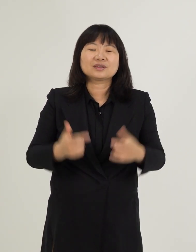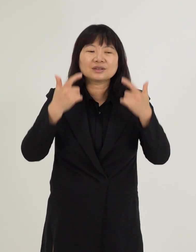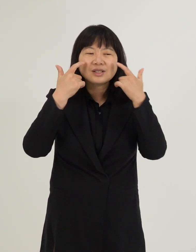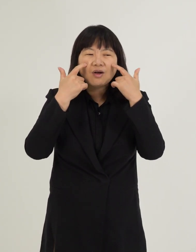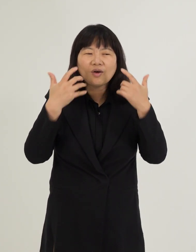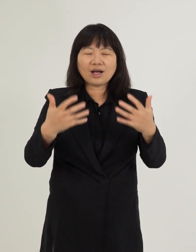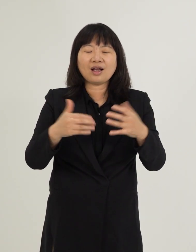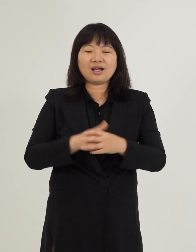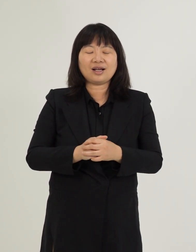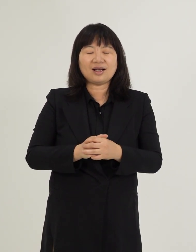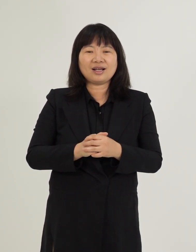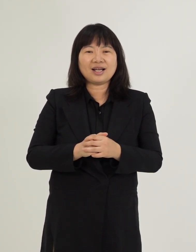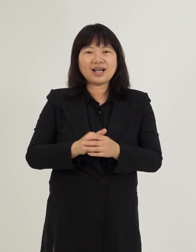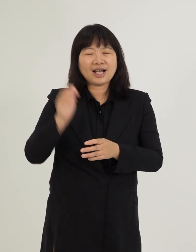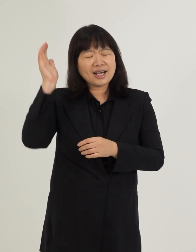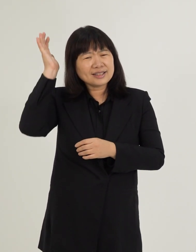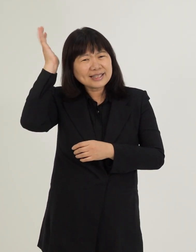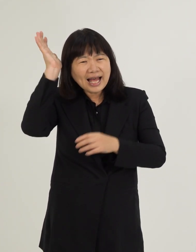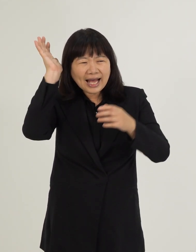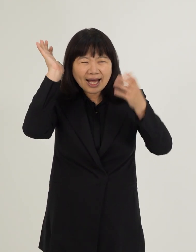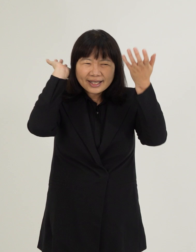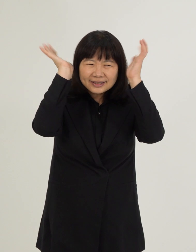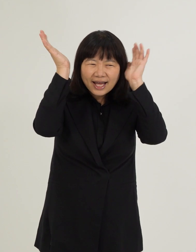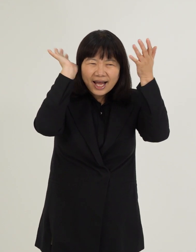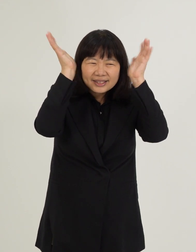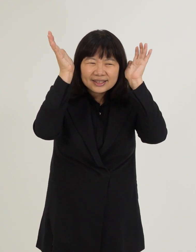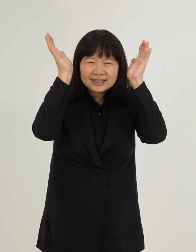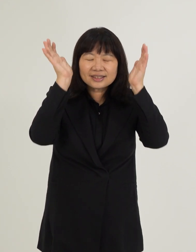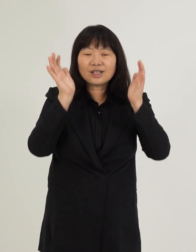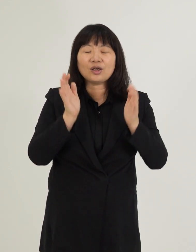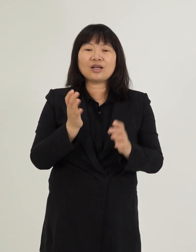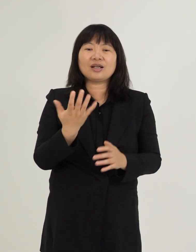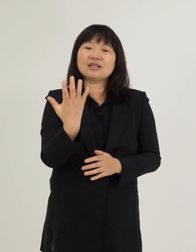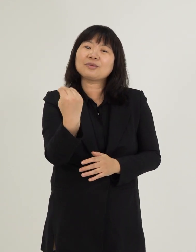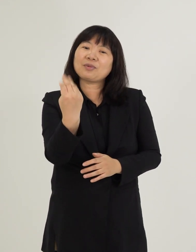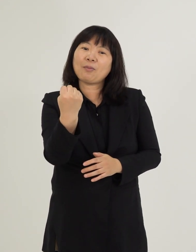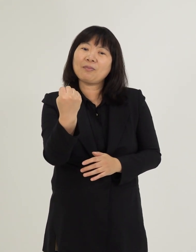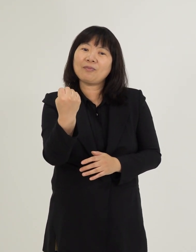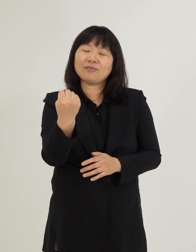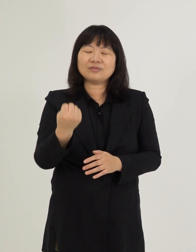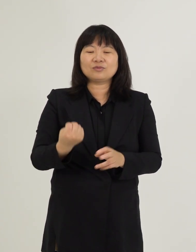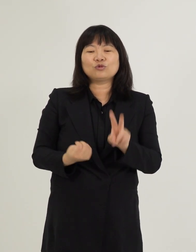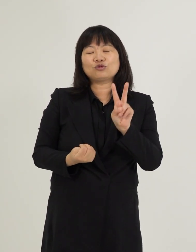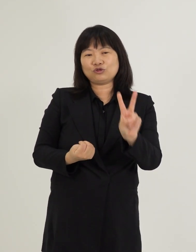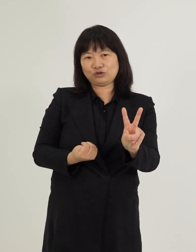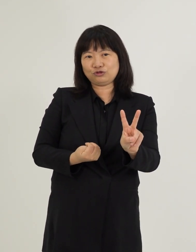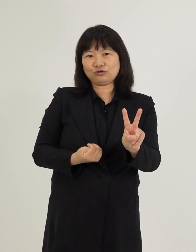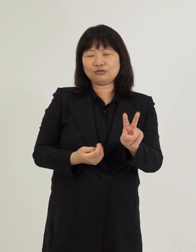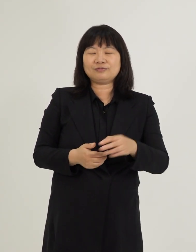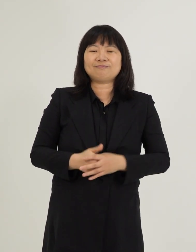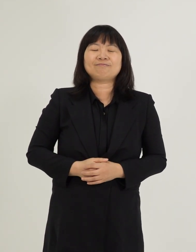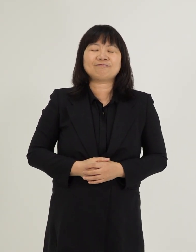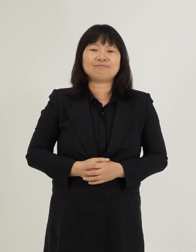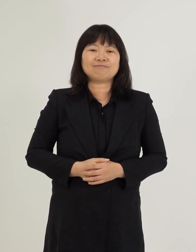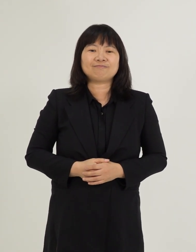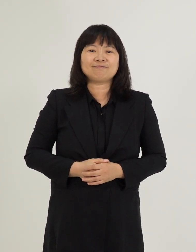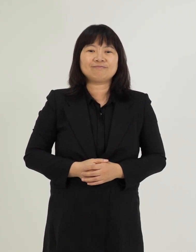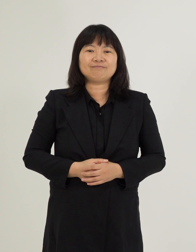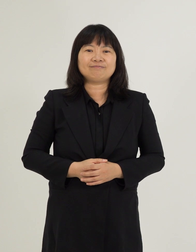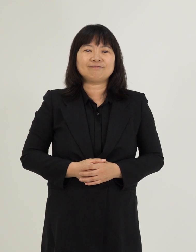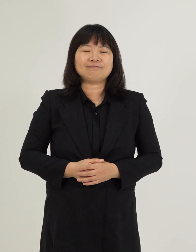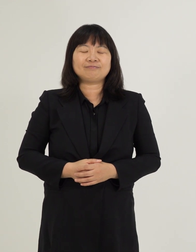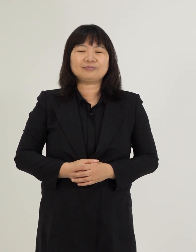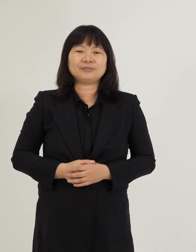정확히 나귀가 일단은 몇 마리입니까? 2마리예요. 2마리. 자, 그러면